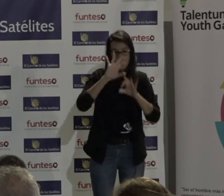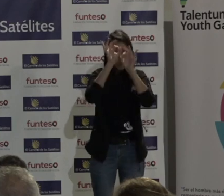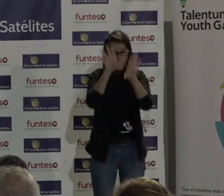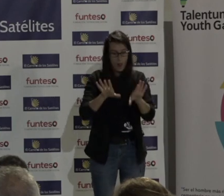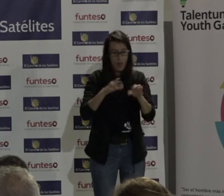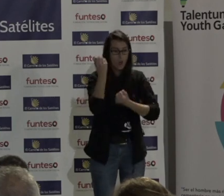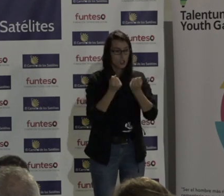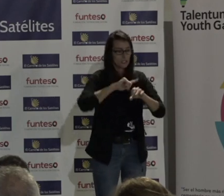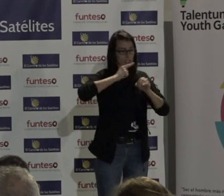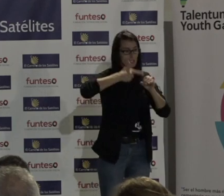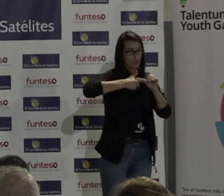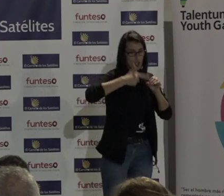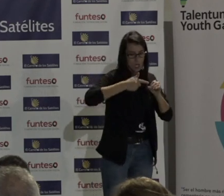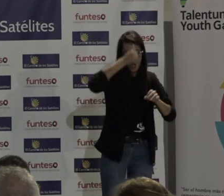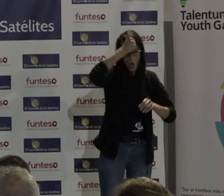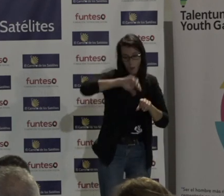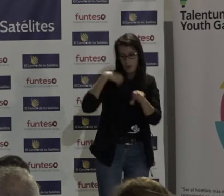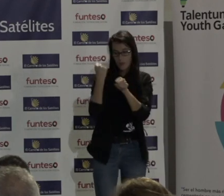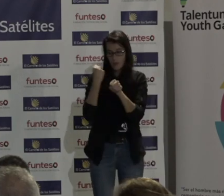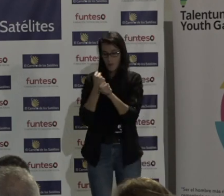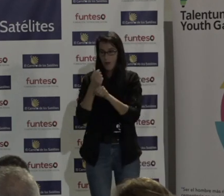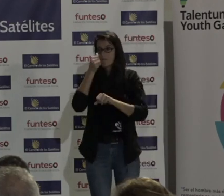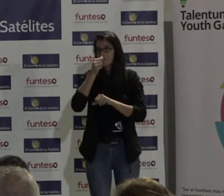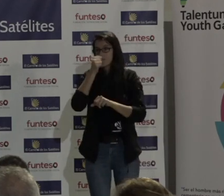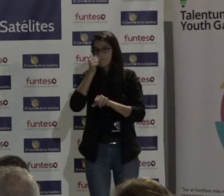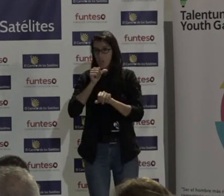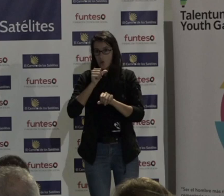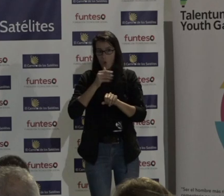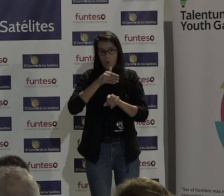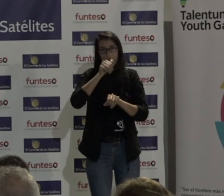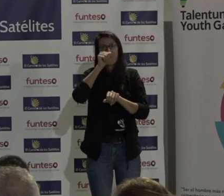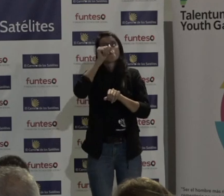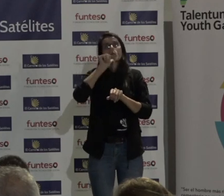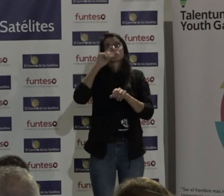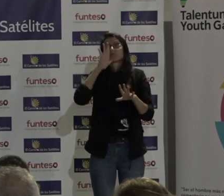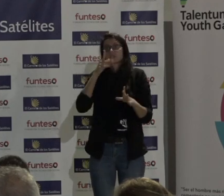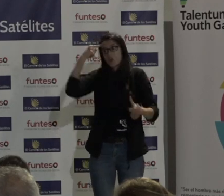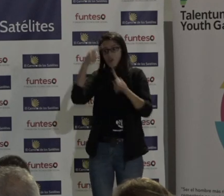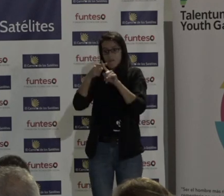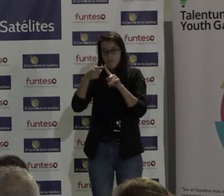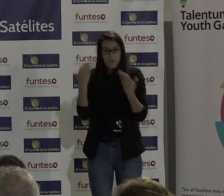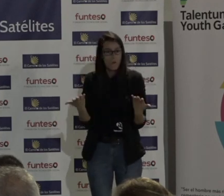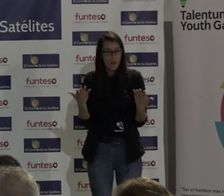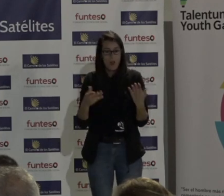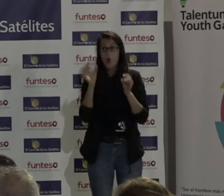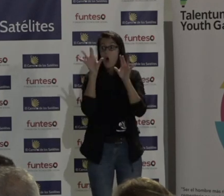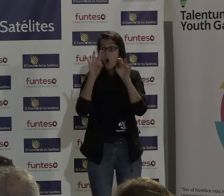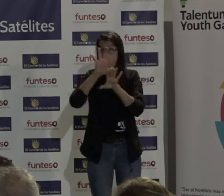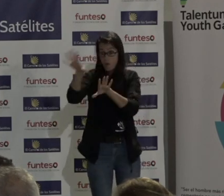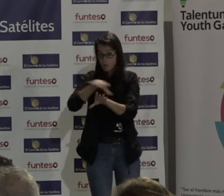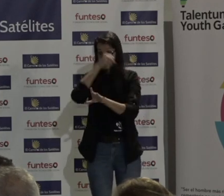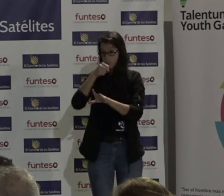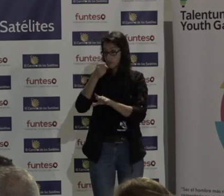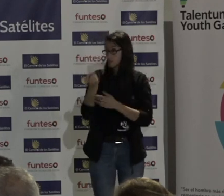gasolina de todos los hombres que trabajaban en el objetivo final. El objetivo final era el oro. Pensar que en el siglo I